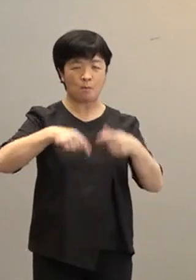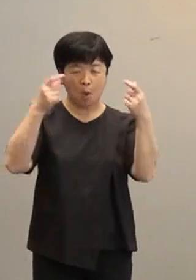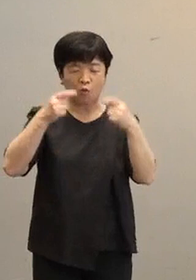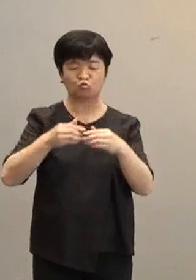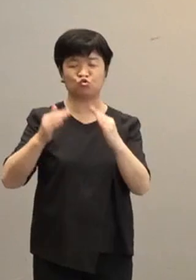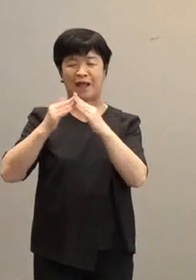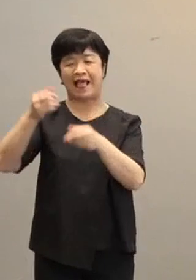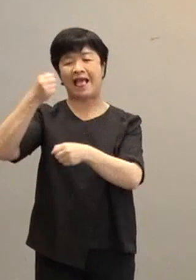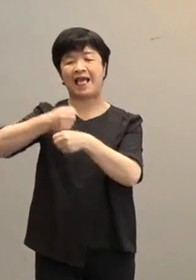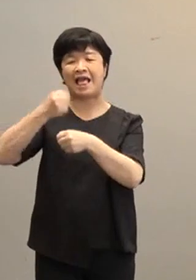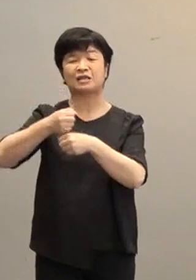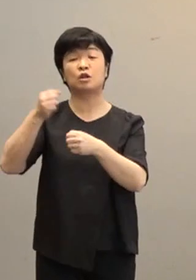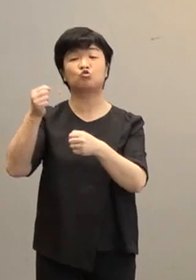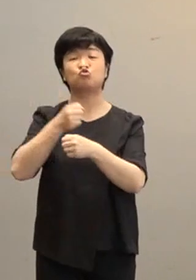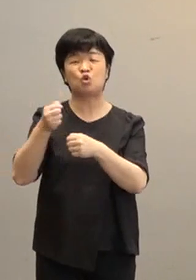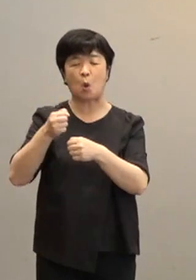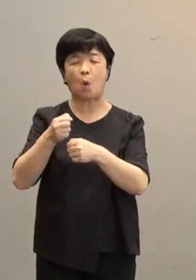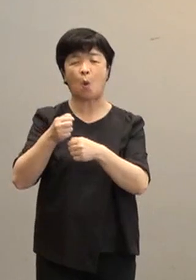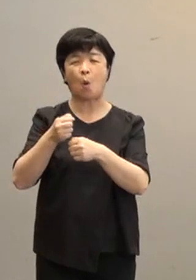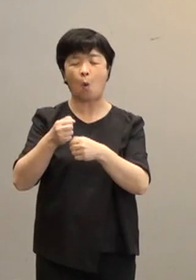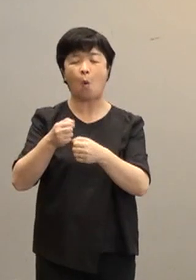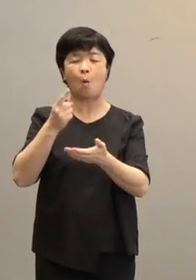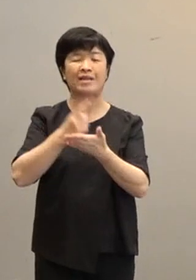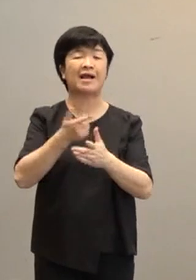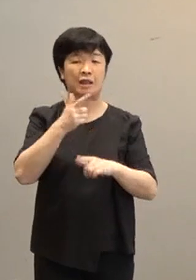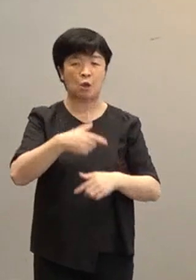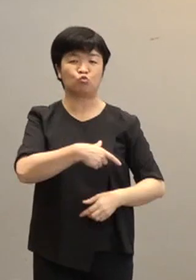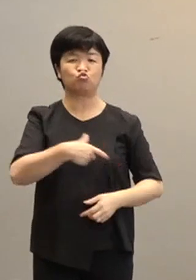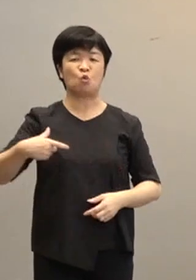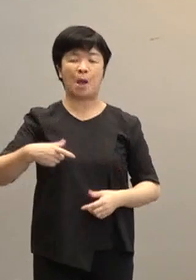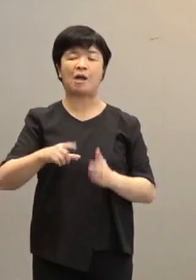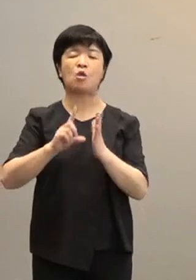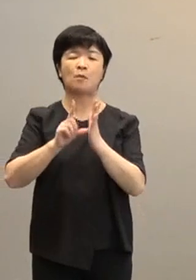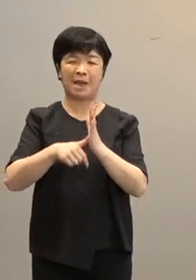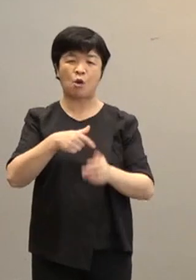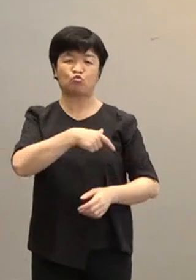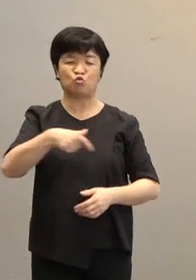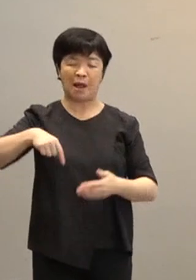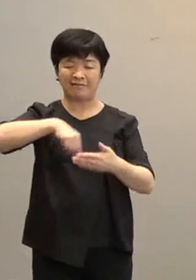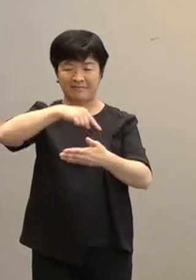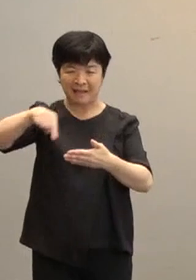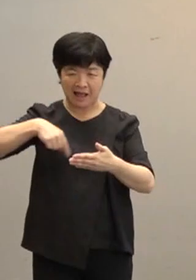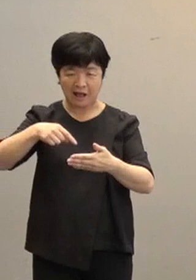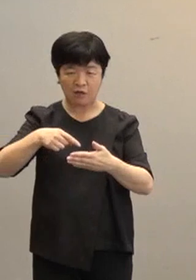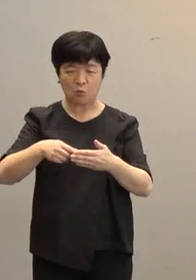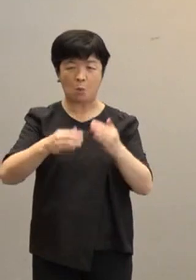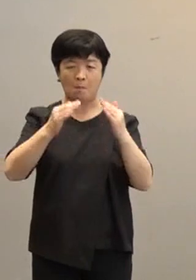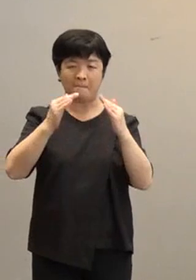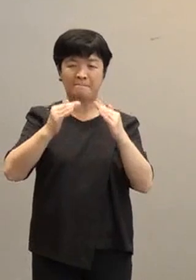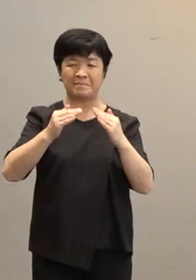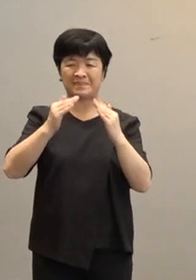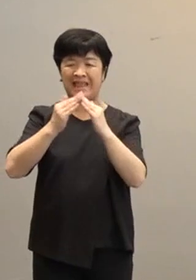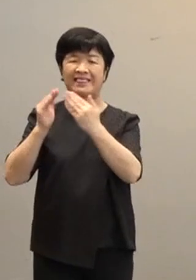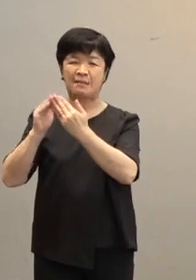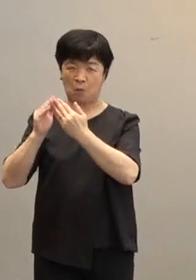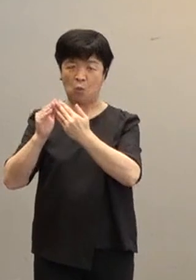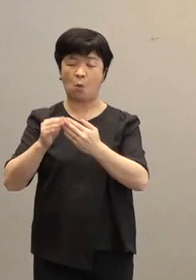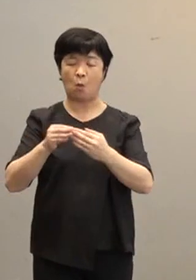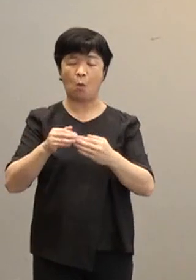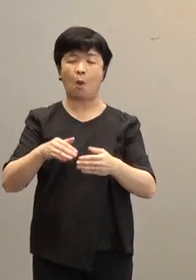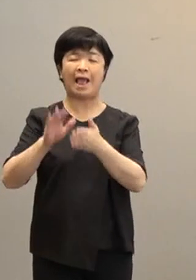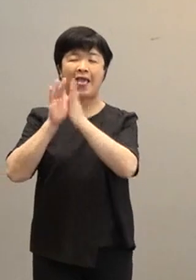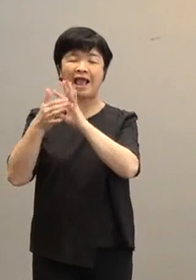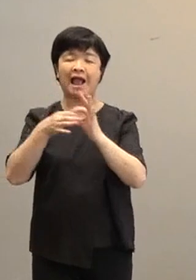括りではございませんでして、福岡県では福岡県内の建築物など福岡県に関連した作品を求めると